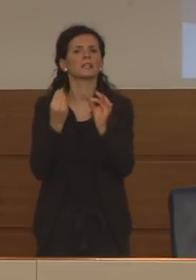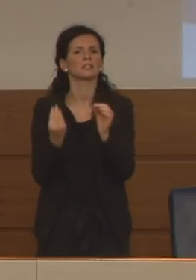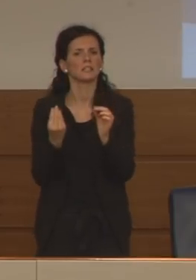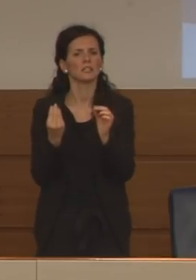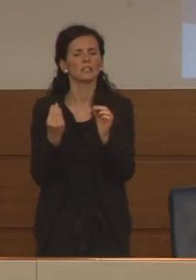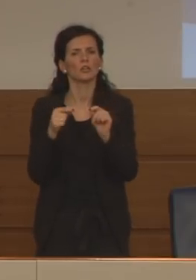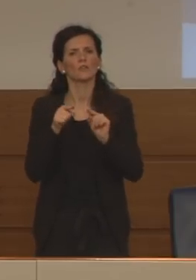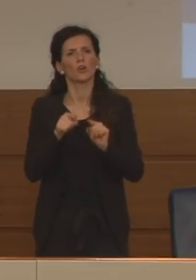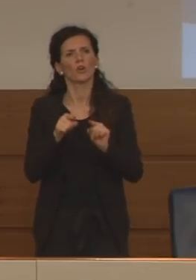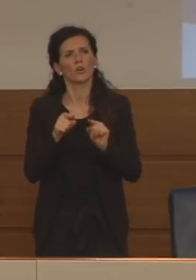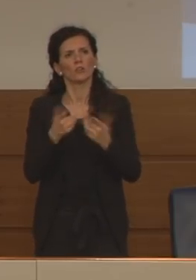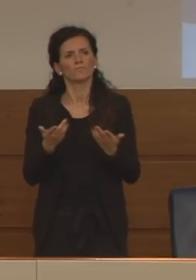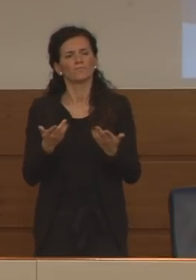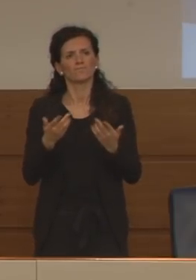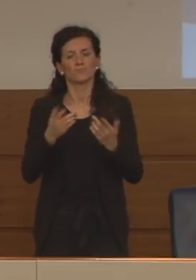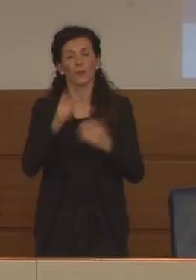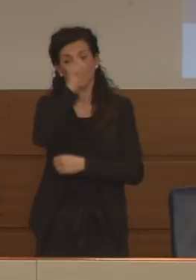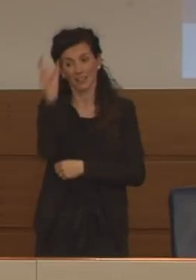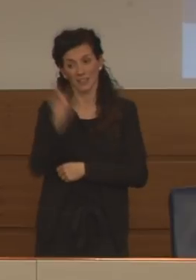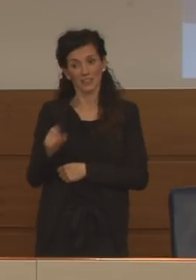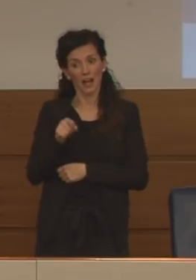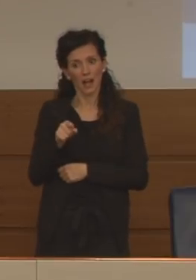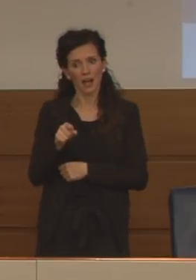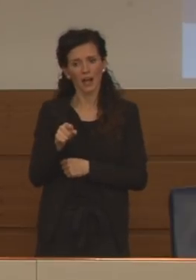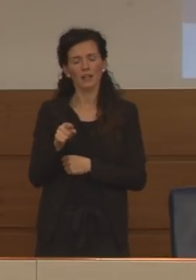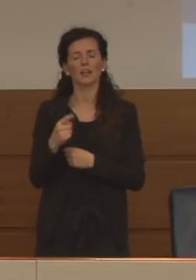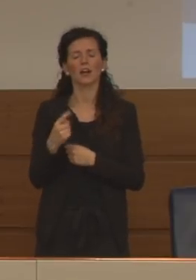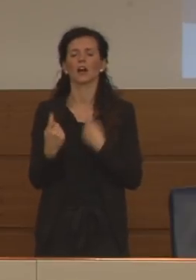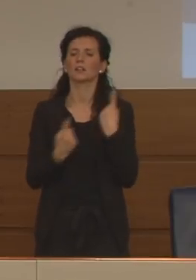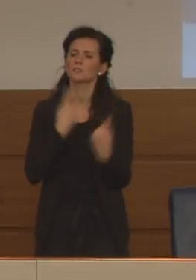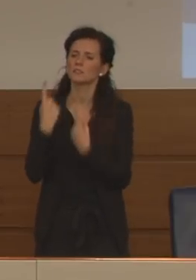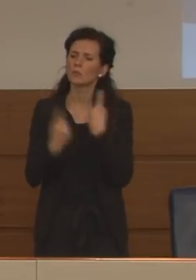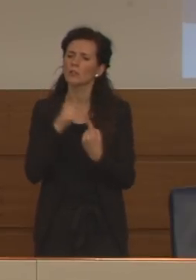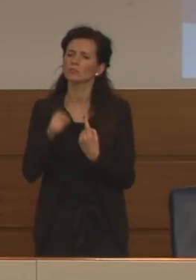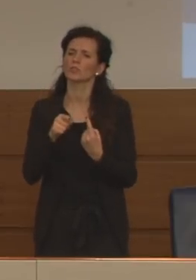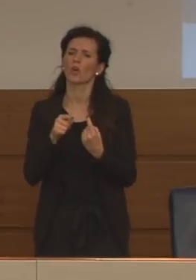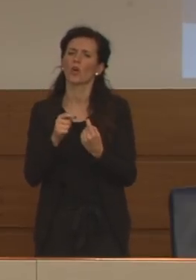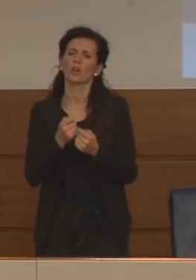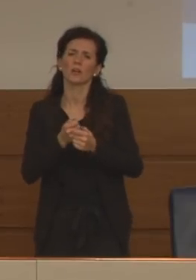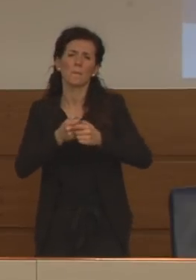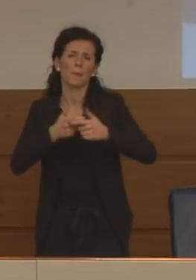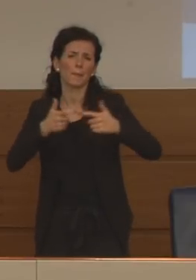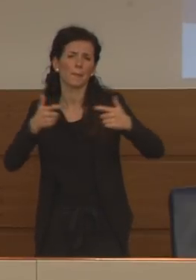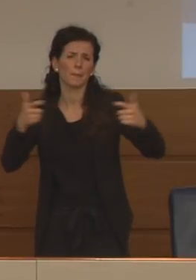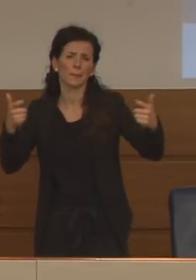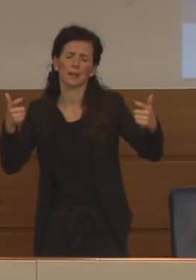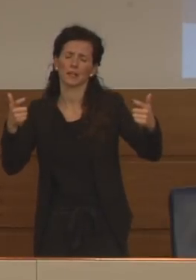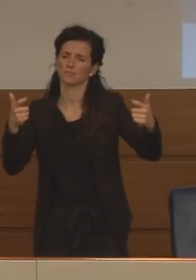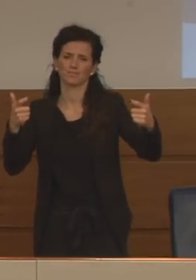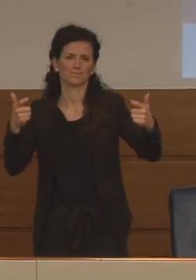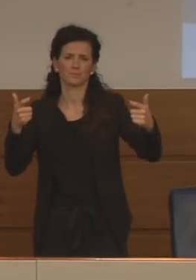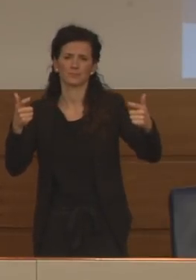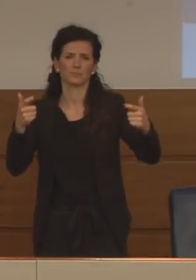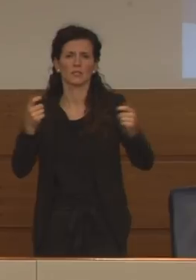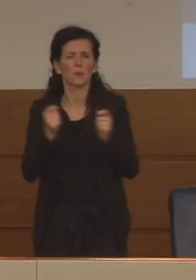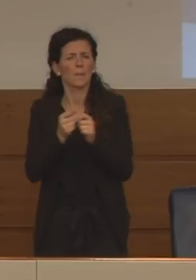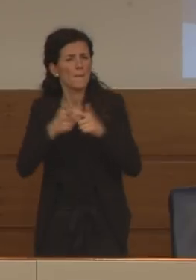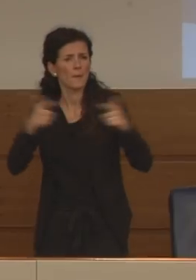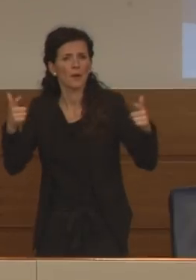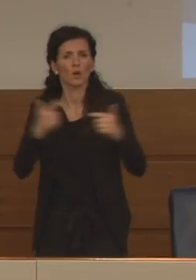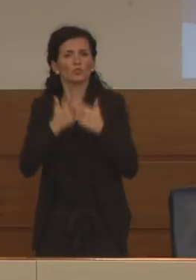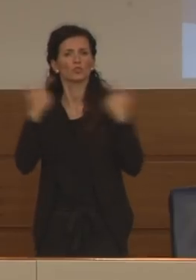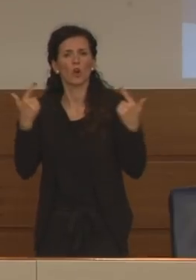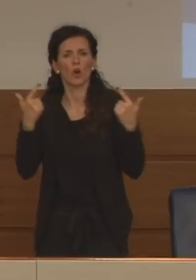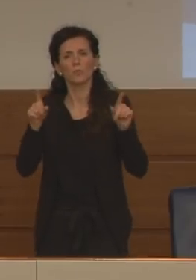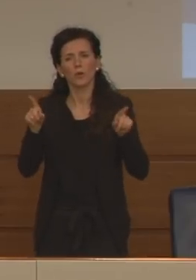nel nostro paese non avvenga una diffusione così importante e così intensa come sta avvenendo